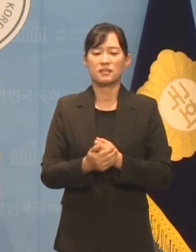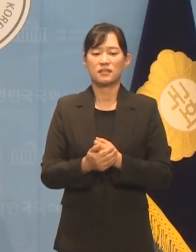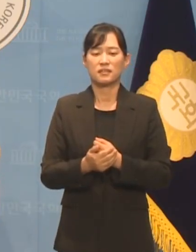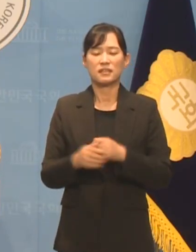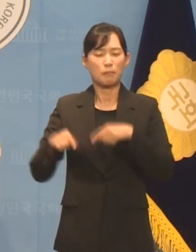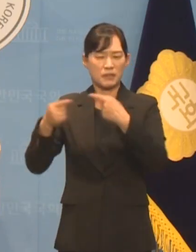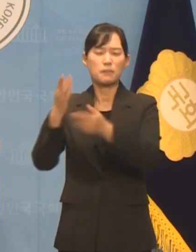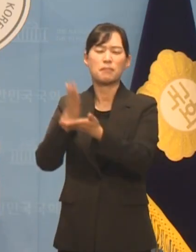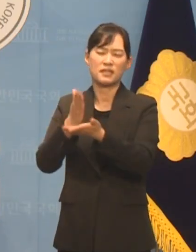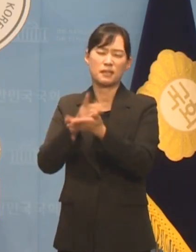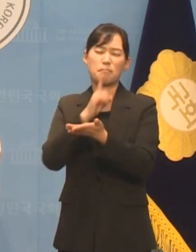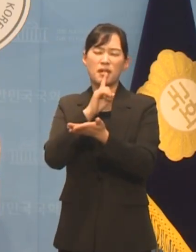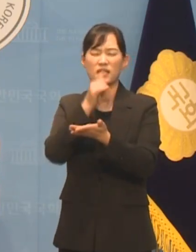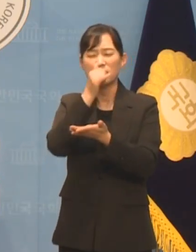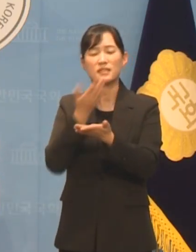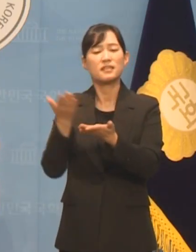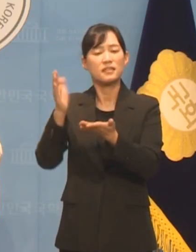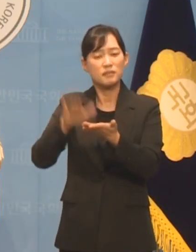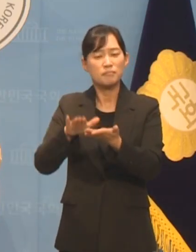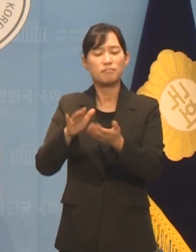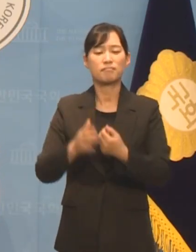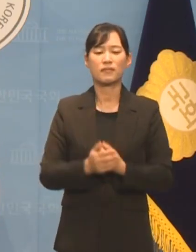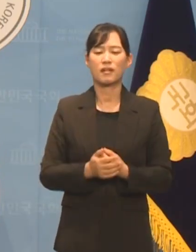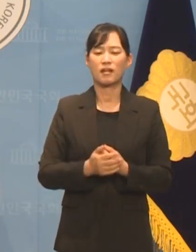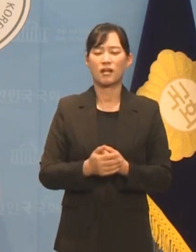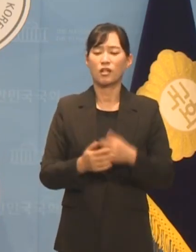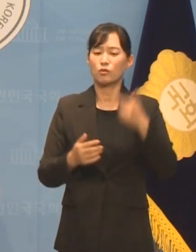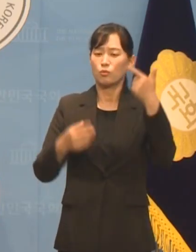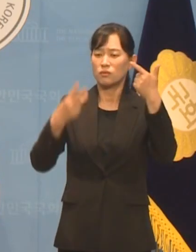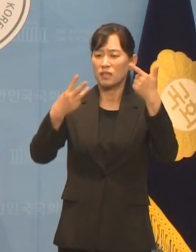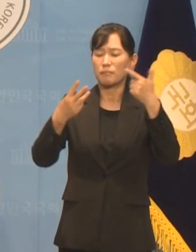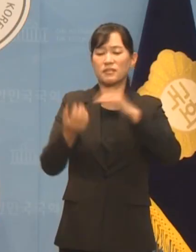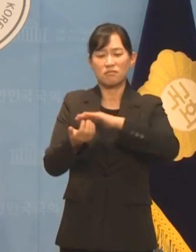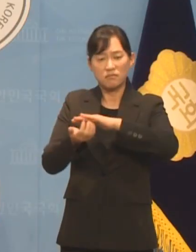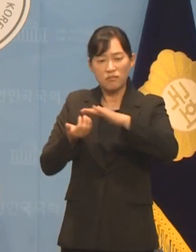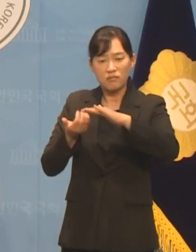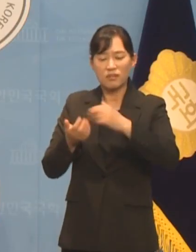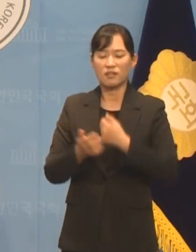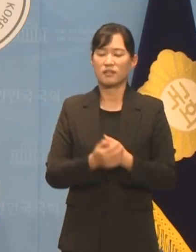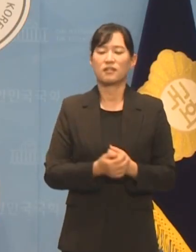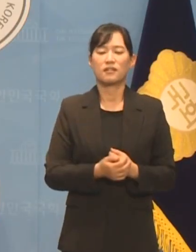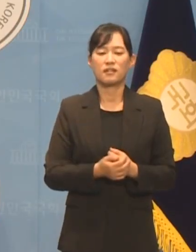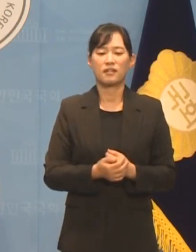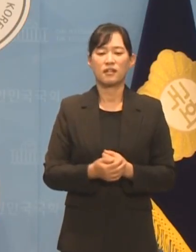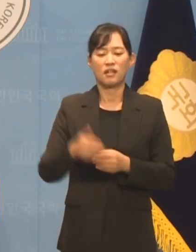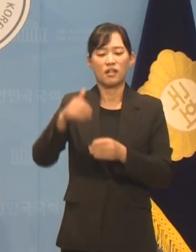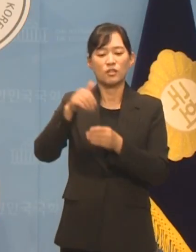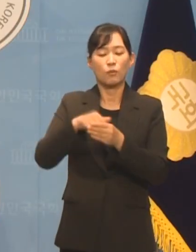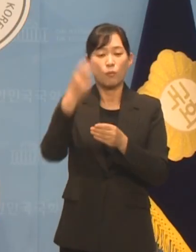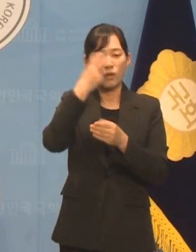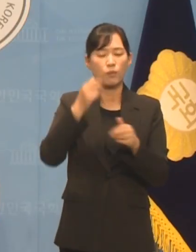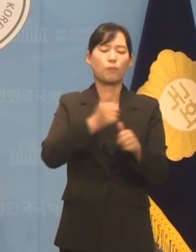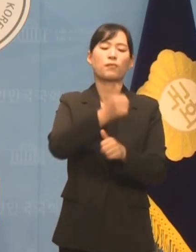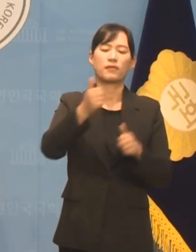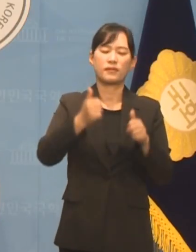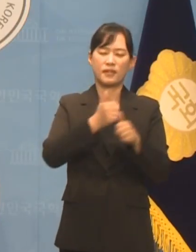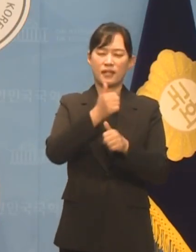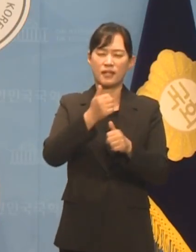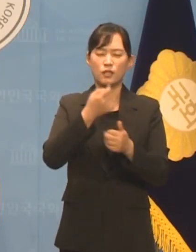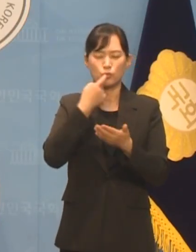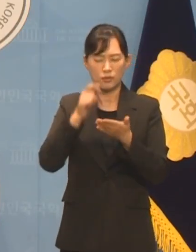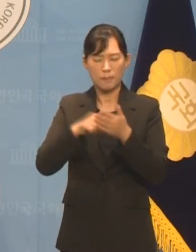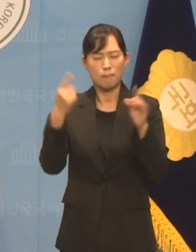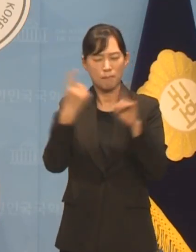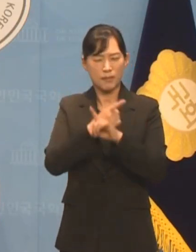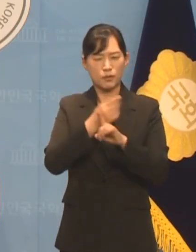주장도 많습니다만은 다가오는 6월 3일 이전에 이런 선관위에 아주 쉽게 고칠